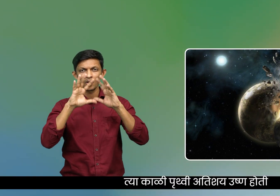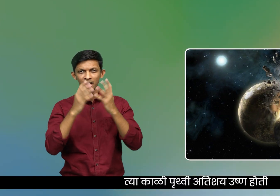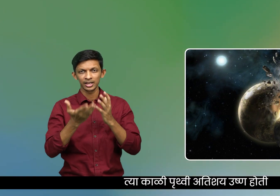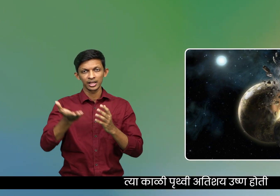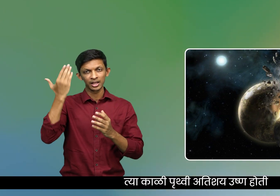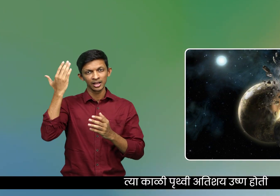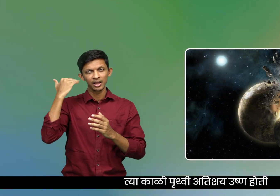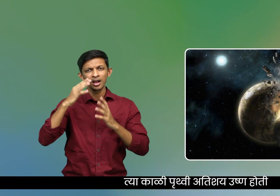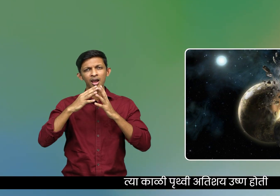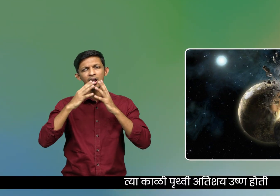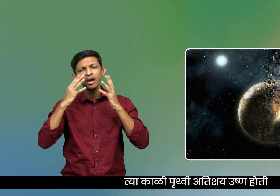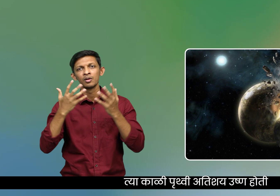उष्ण होती